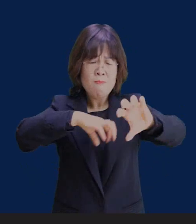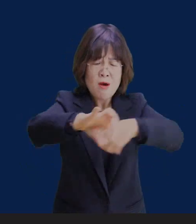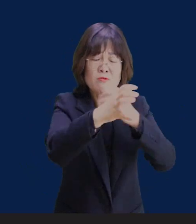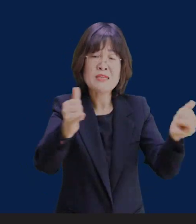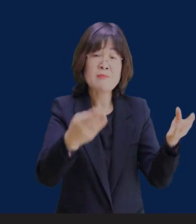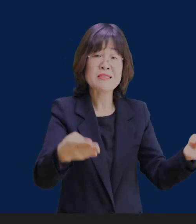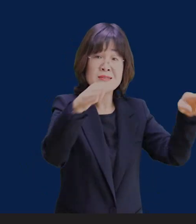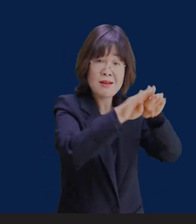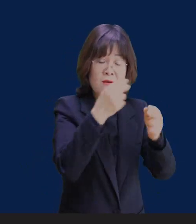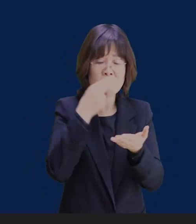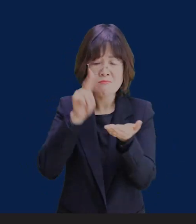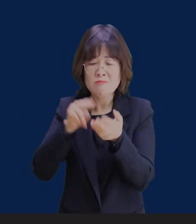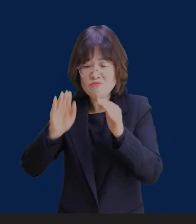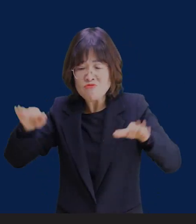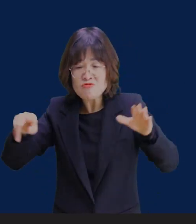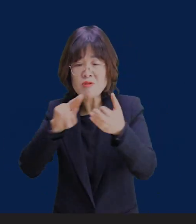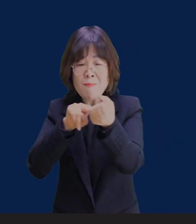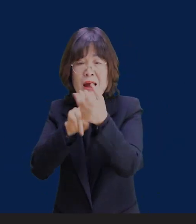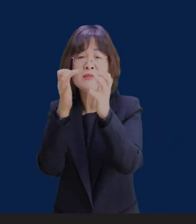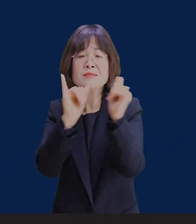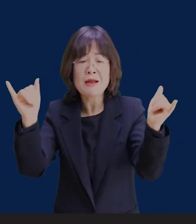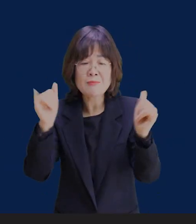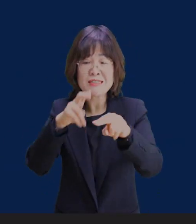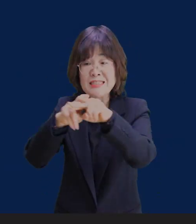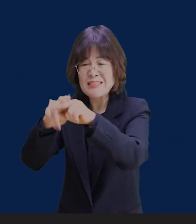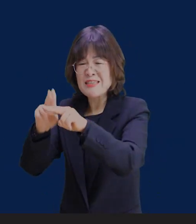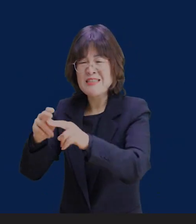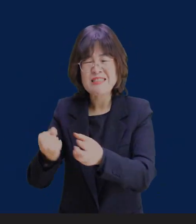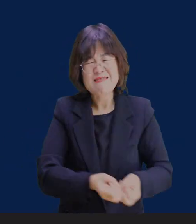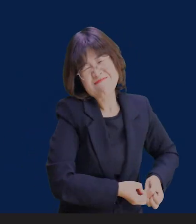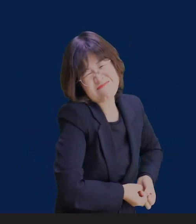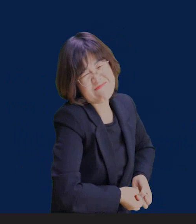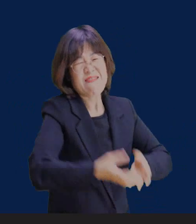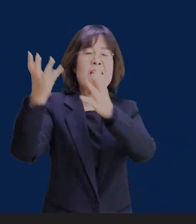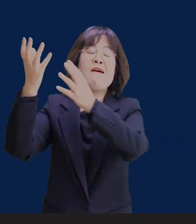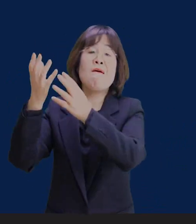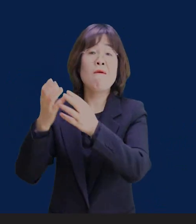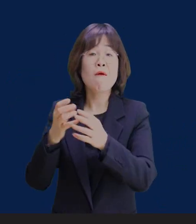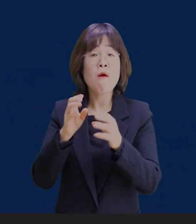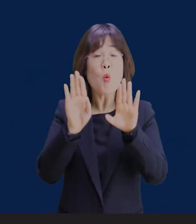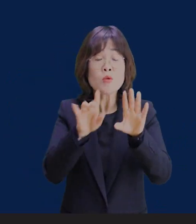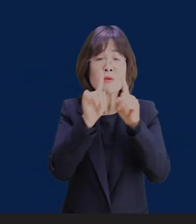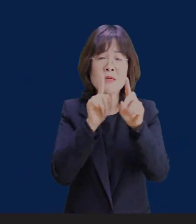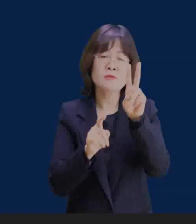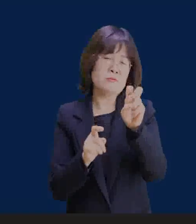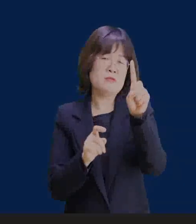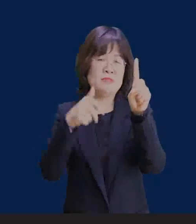돈 바꾸는 사람들의 상과 비둘기 파는 사람들의 의자를 둘러 엎어버리고 있습니다. 자,